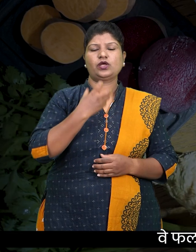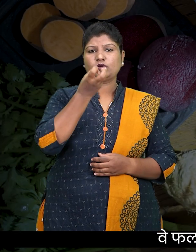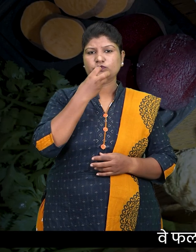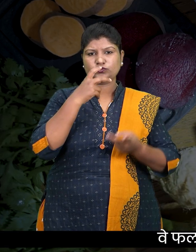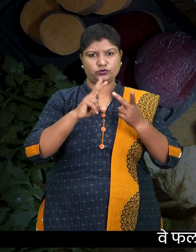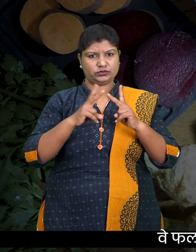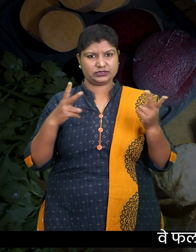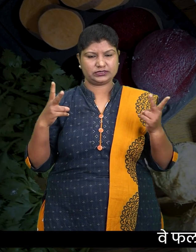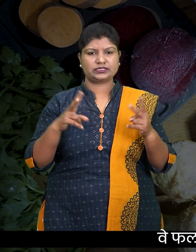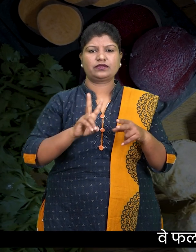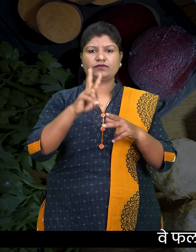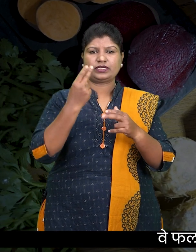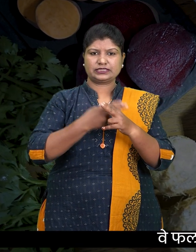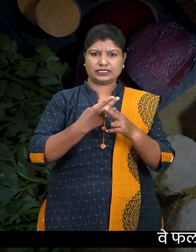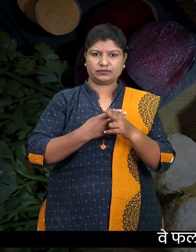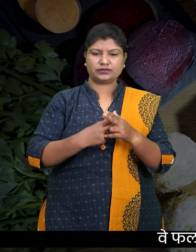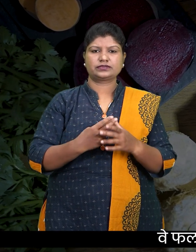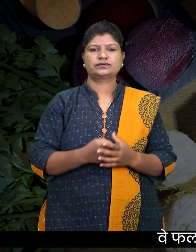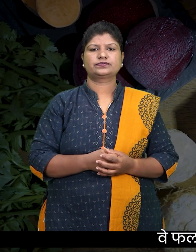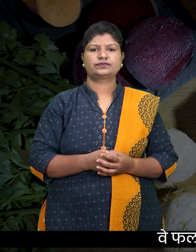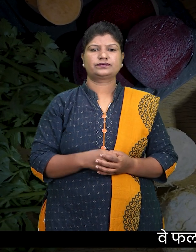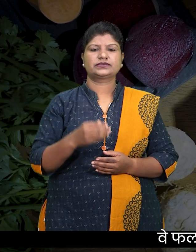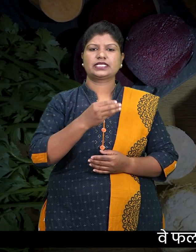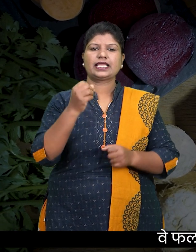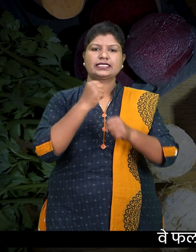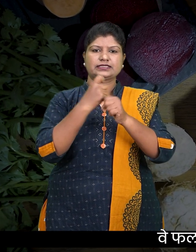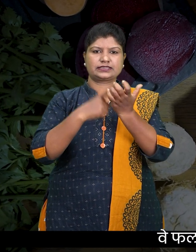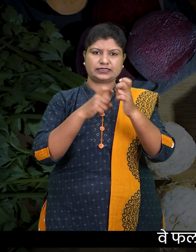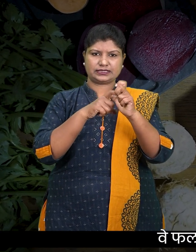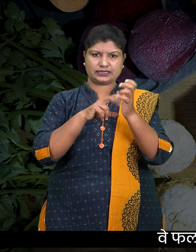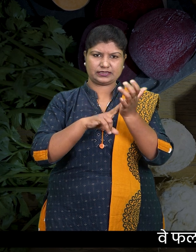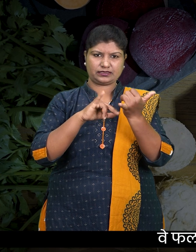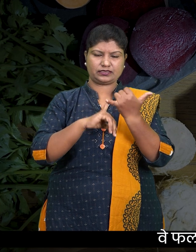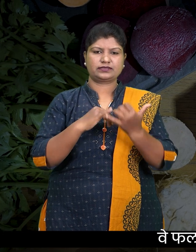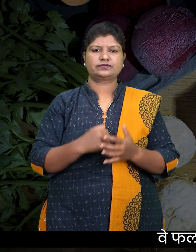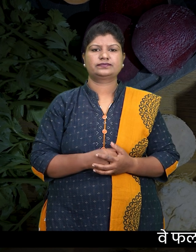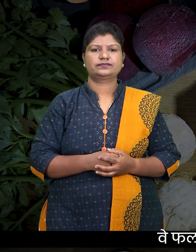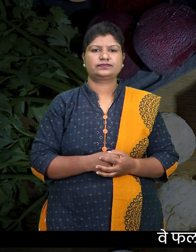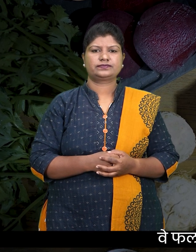वे फल, सब्जियां और हरी पत्तेदार सब्जियां हैं।